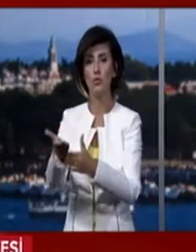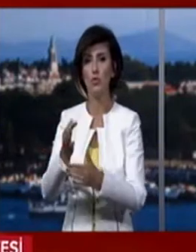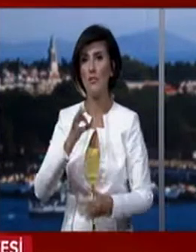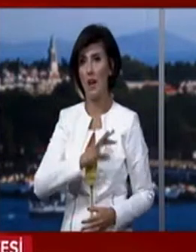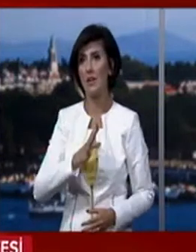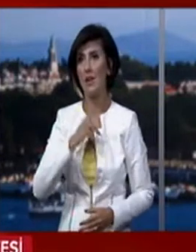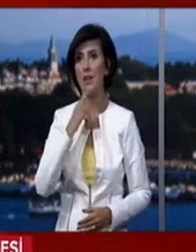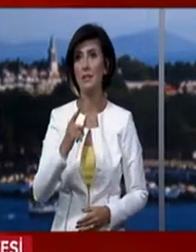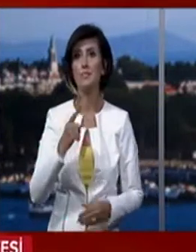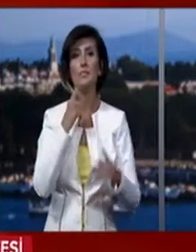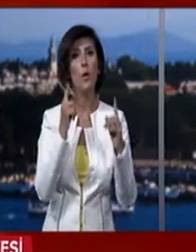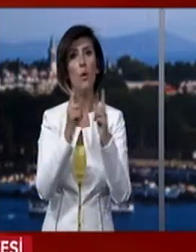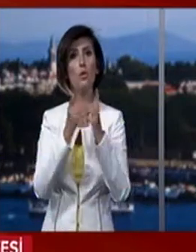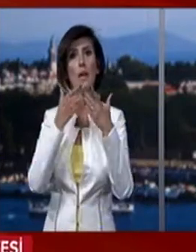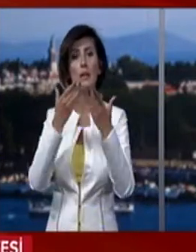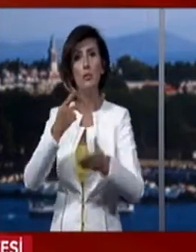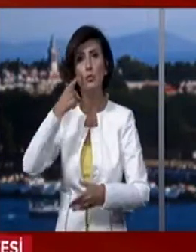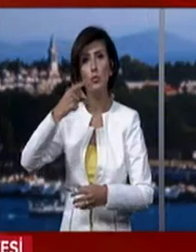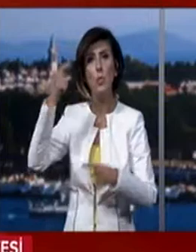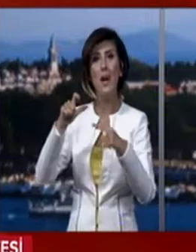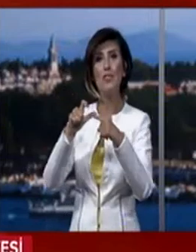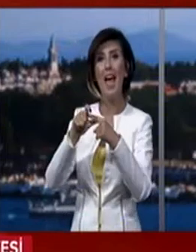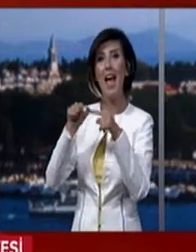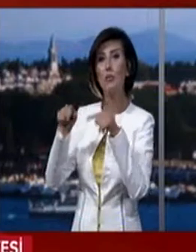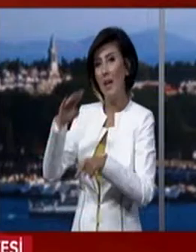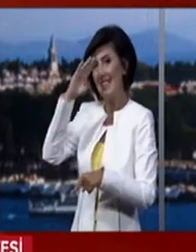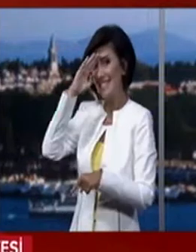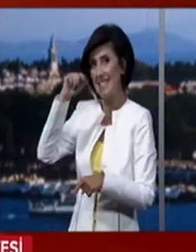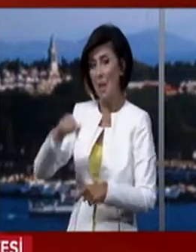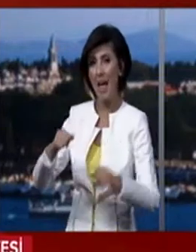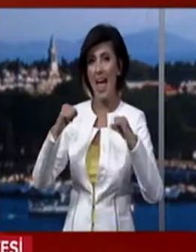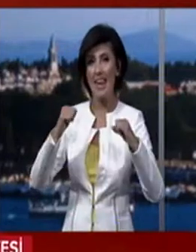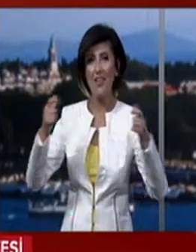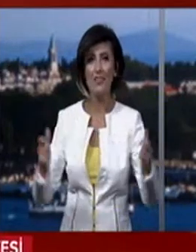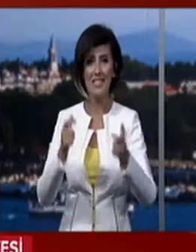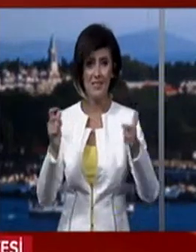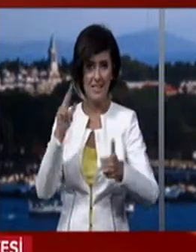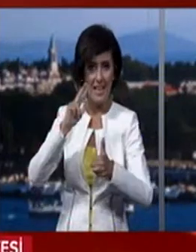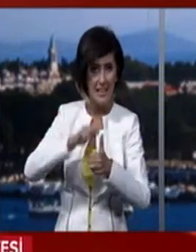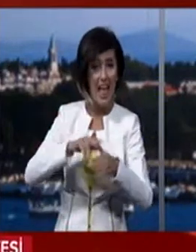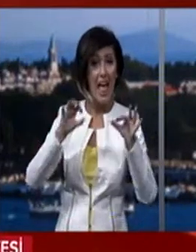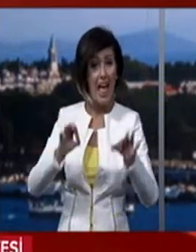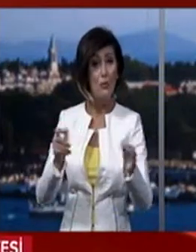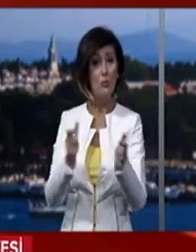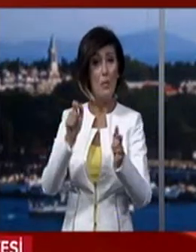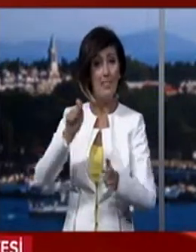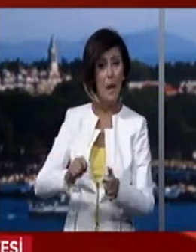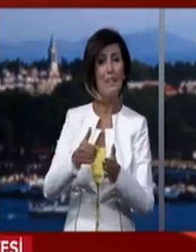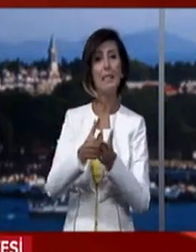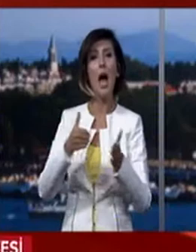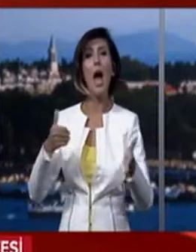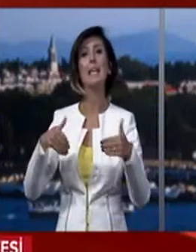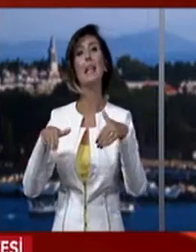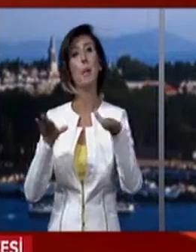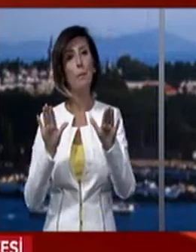var. Evet, özetlemek gerekirse Cumhurbaşkanı Recep Tayyip Erdoğan İstanbul'da enerji zirvesine katıldı. Henüz toplantının yapıldığı yerden ayrılmış